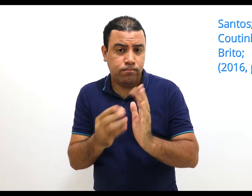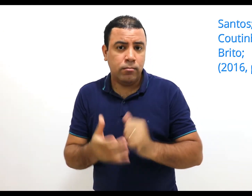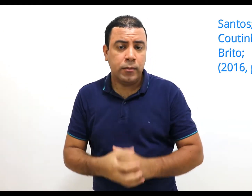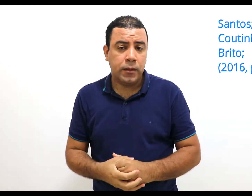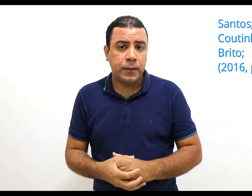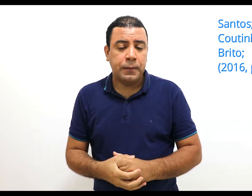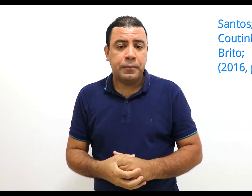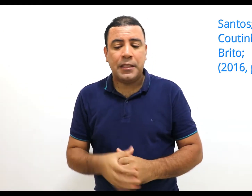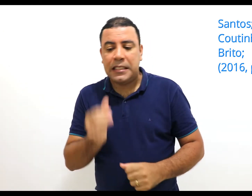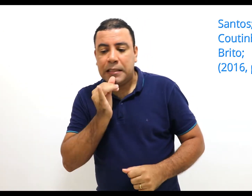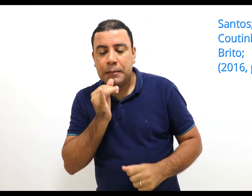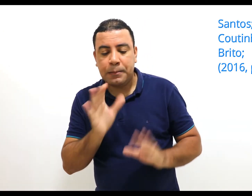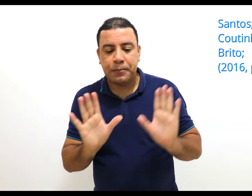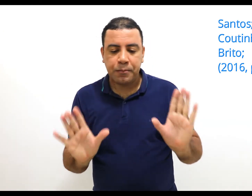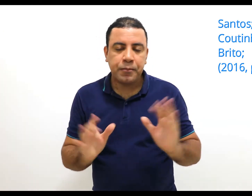aspecto comunicacional.